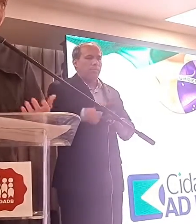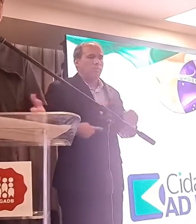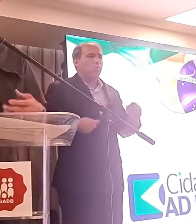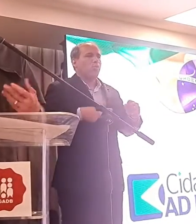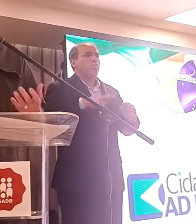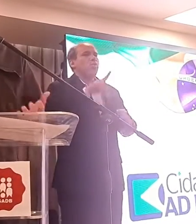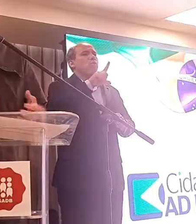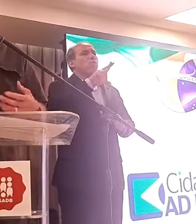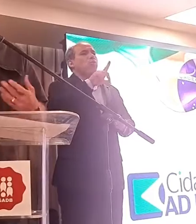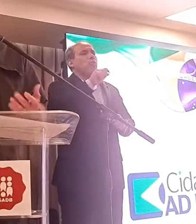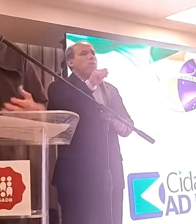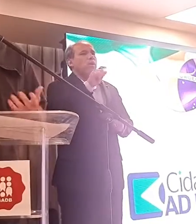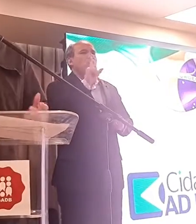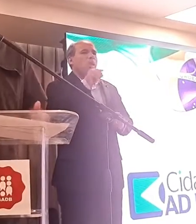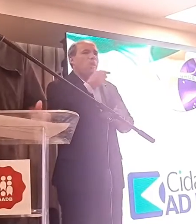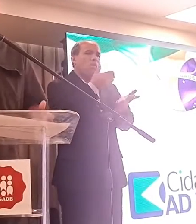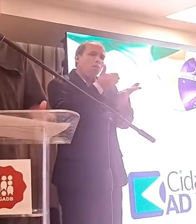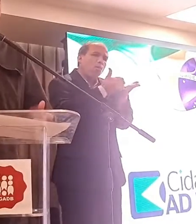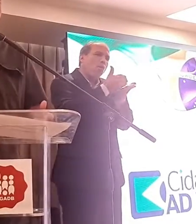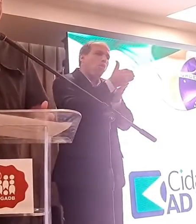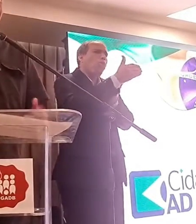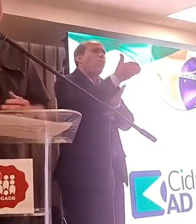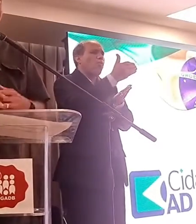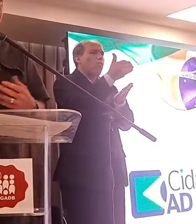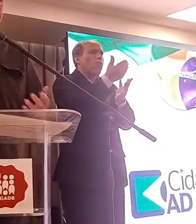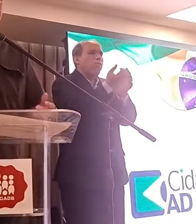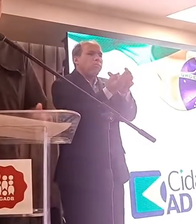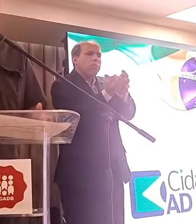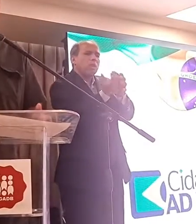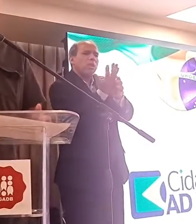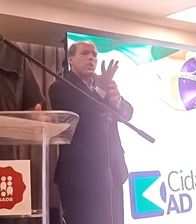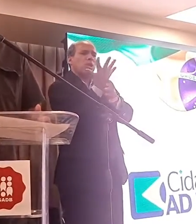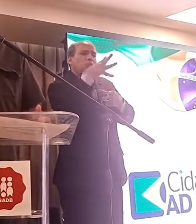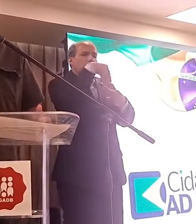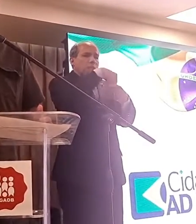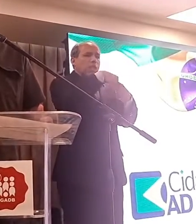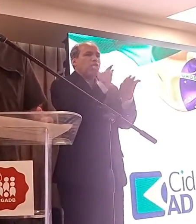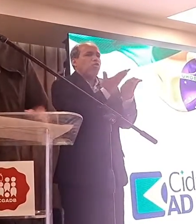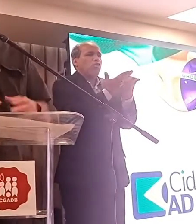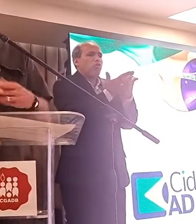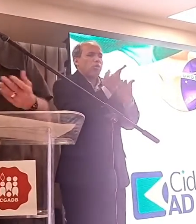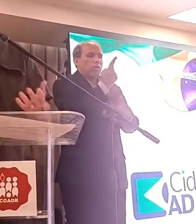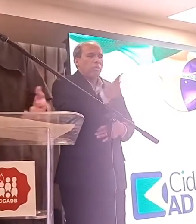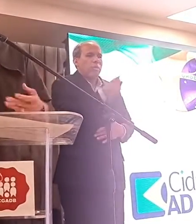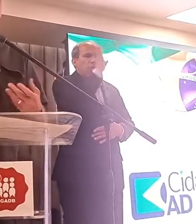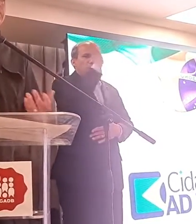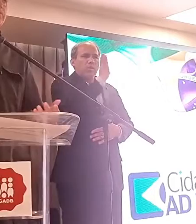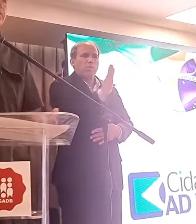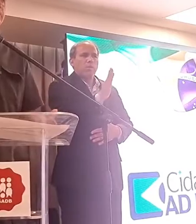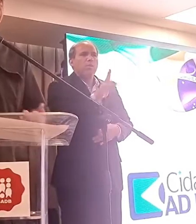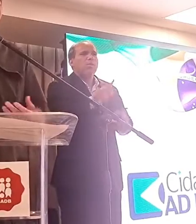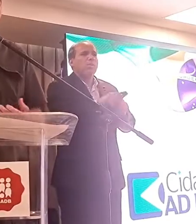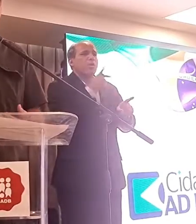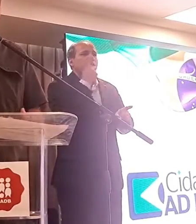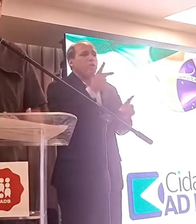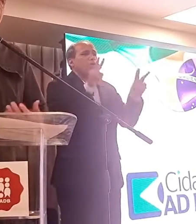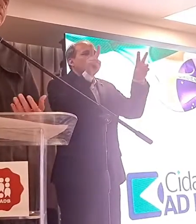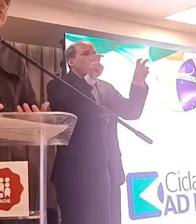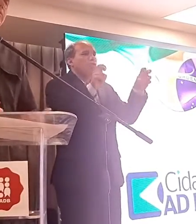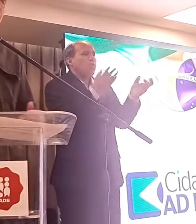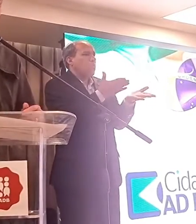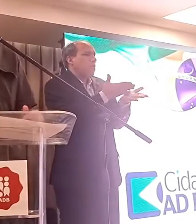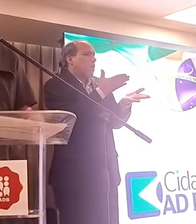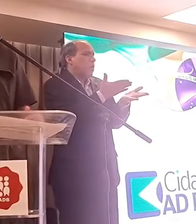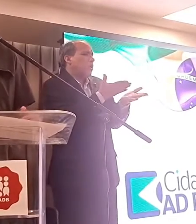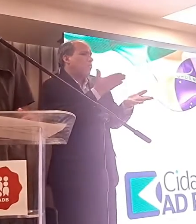que começou a implementar isso nas escolas no Brasil. Falei um pouquinho dos livros que existiam